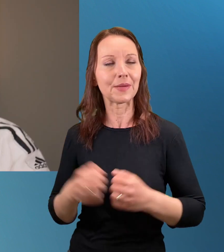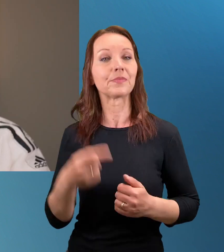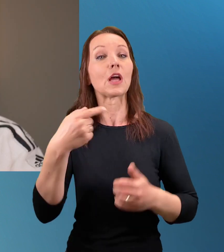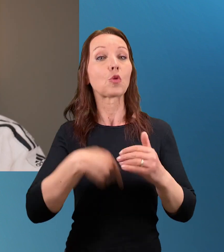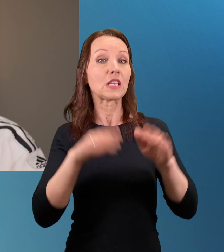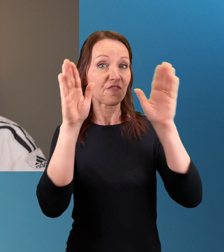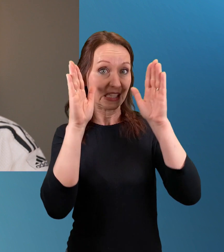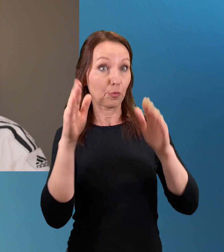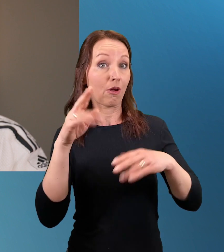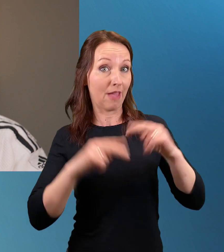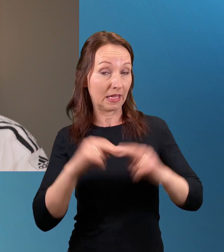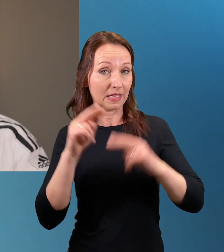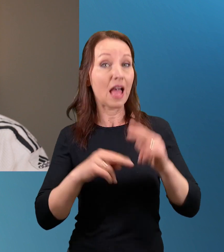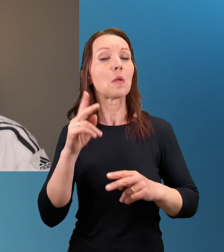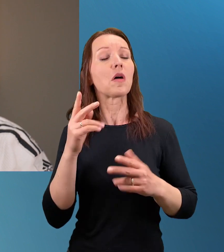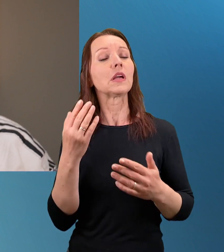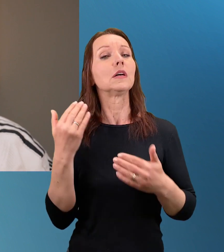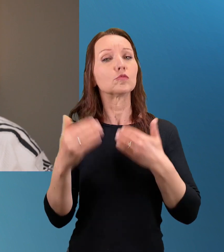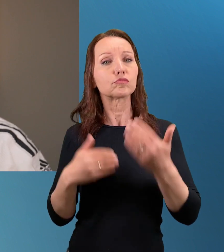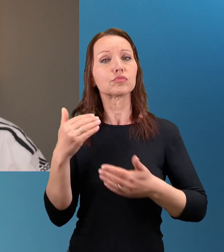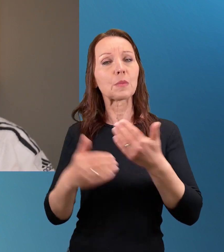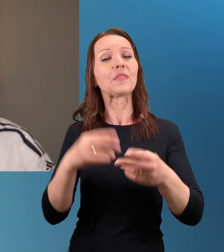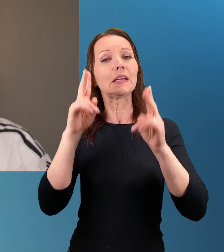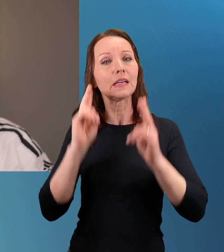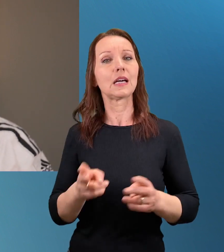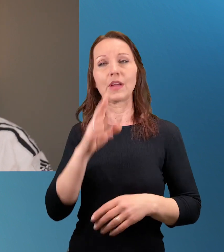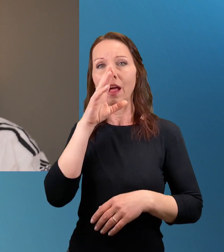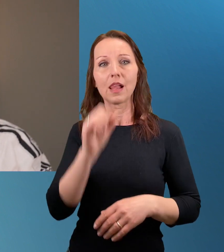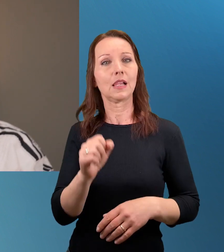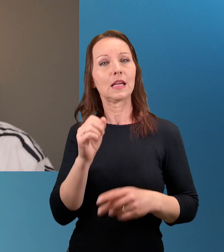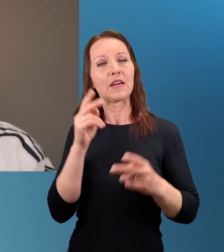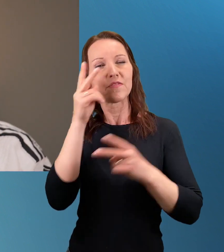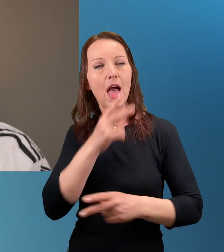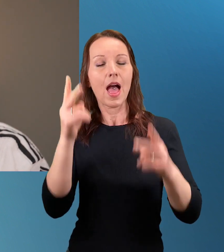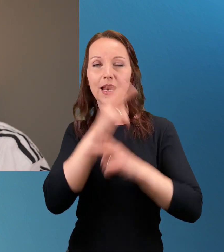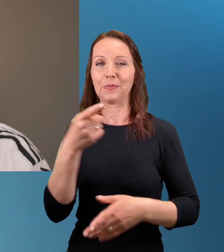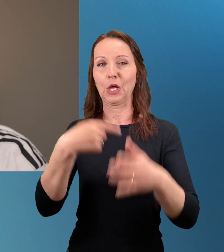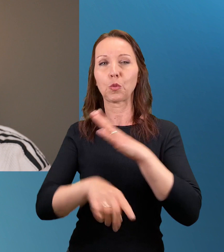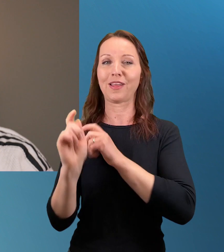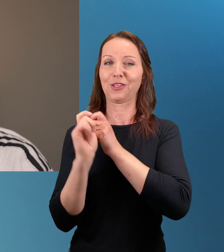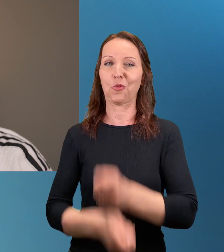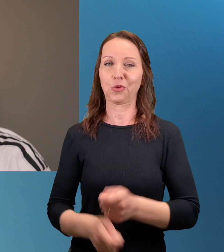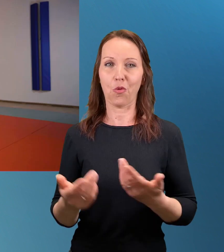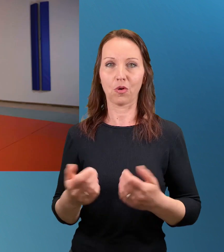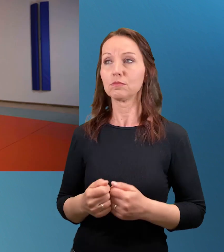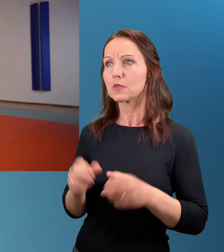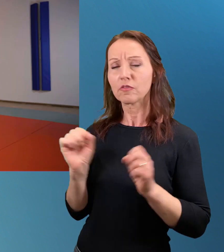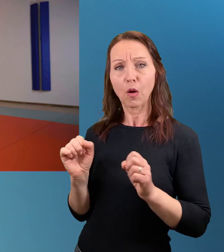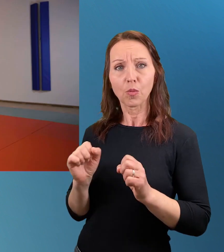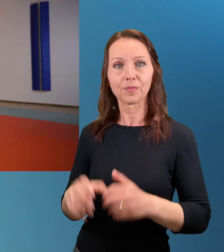so richtig in einer Art, eher durch Judo dann. Warum?